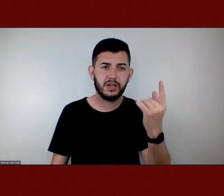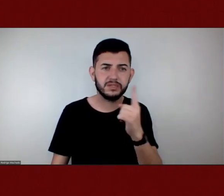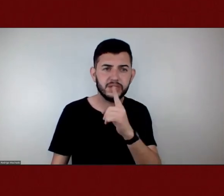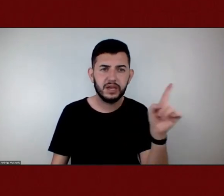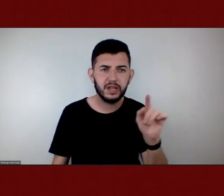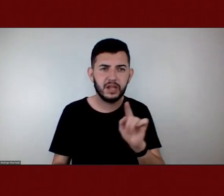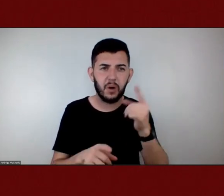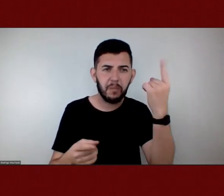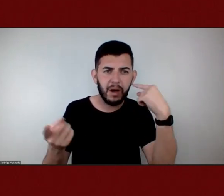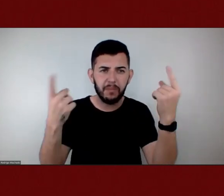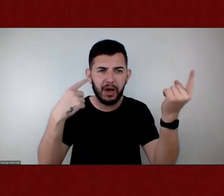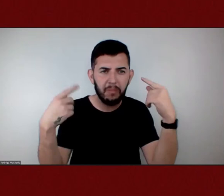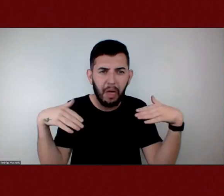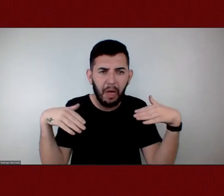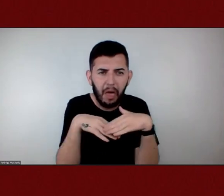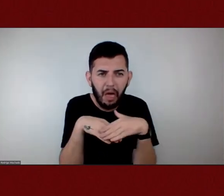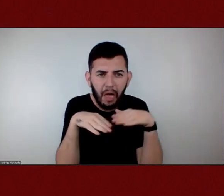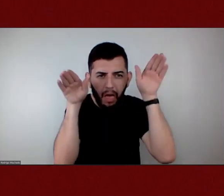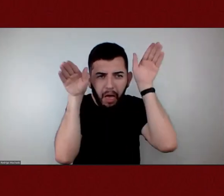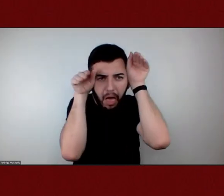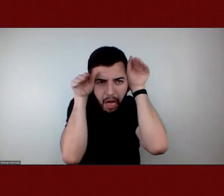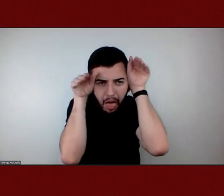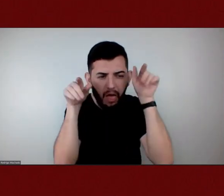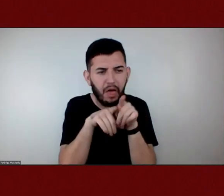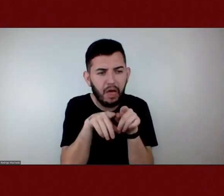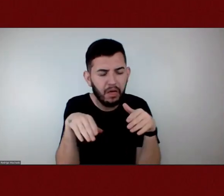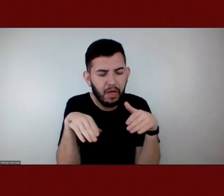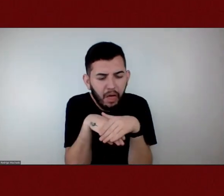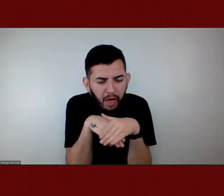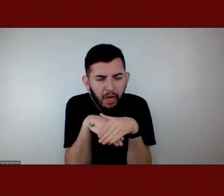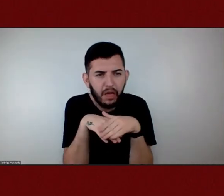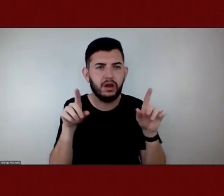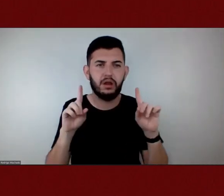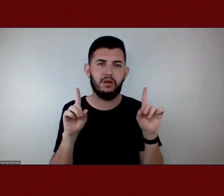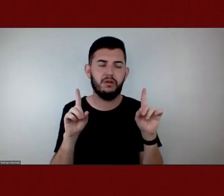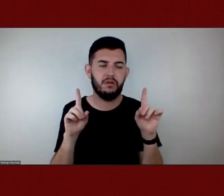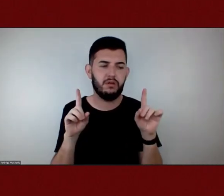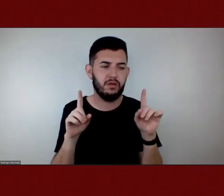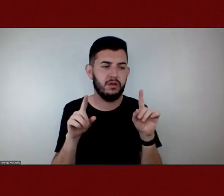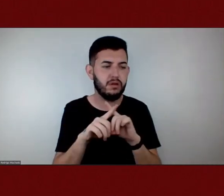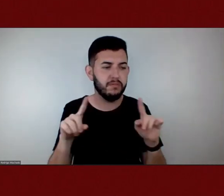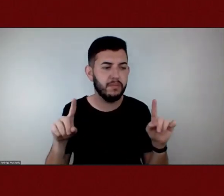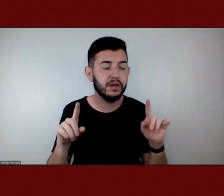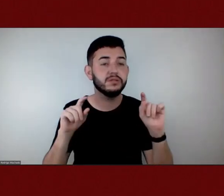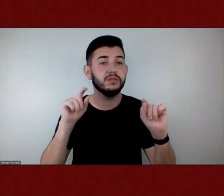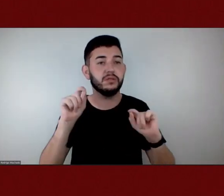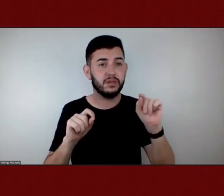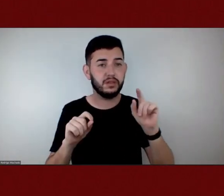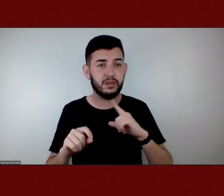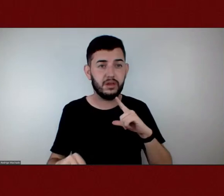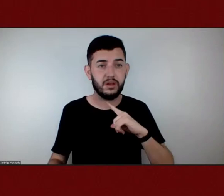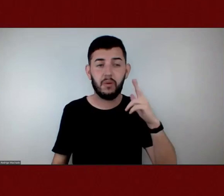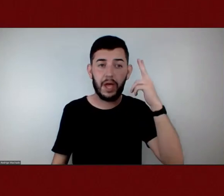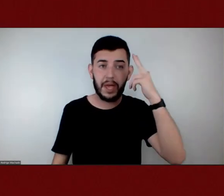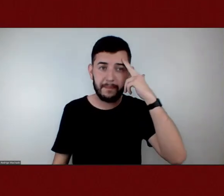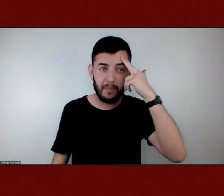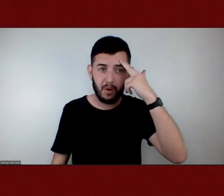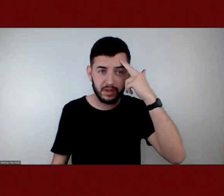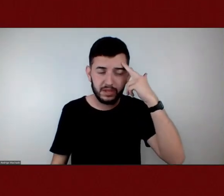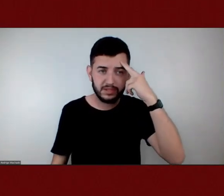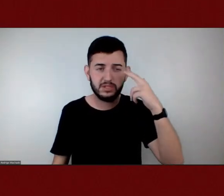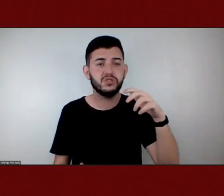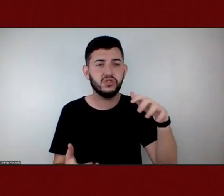ampliando os limites do jogo do poder, oscilando entre a hipótese revolucionária inicial e